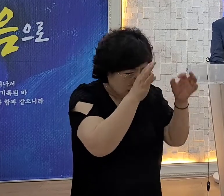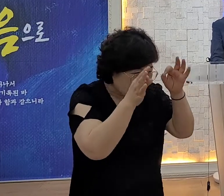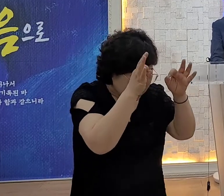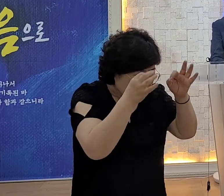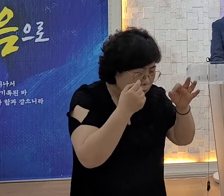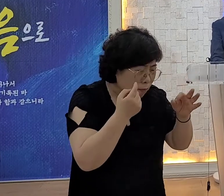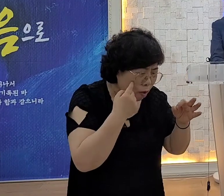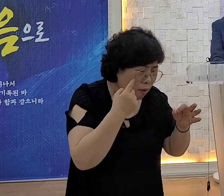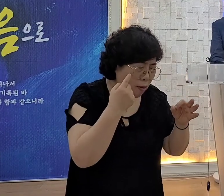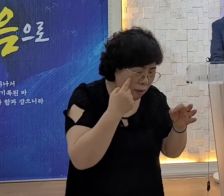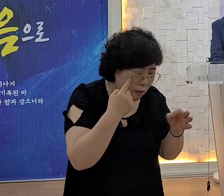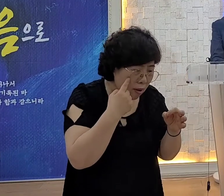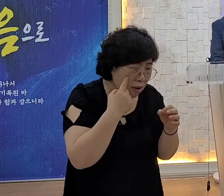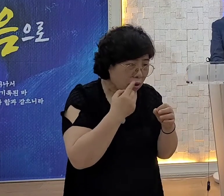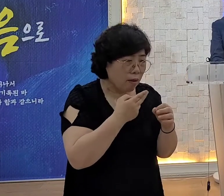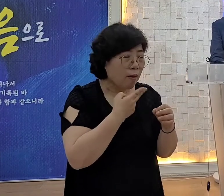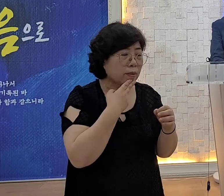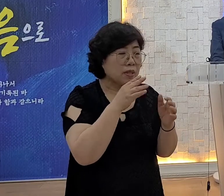온다.